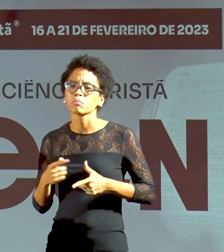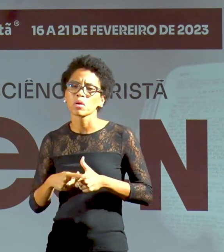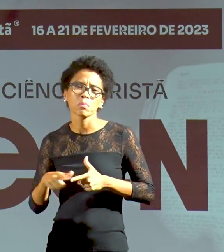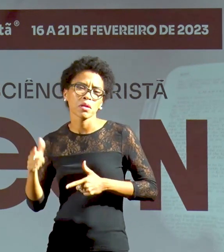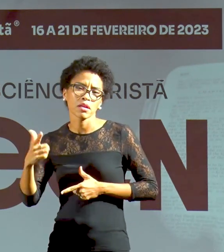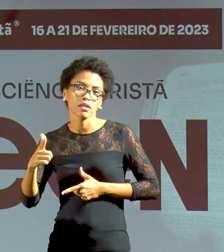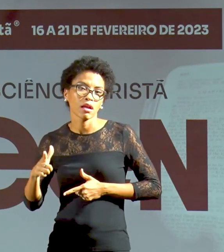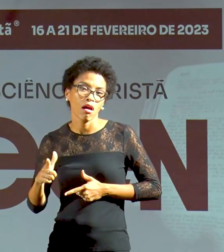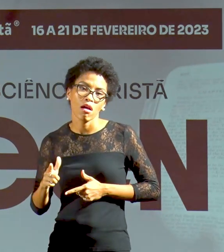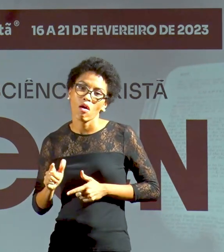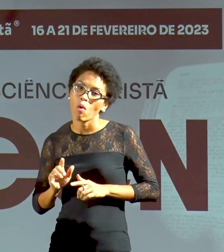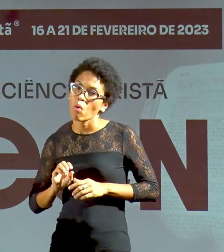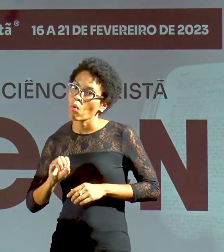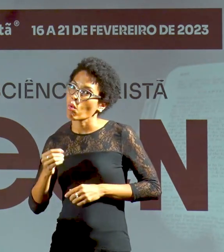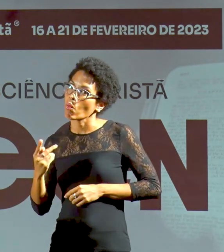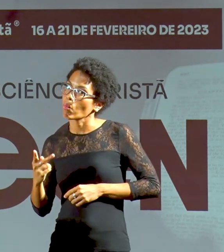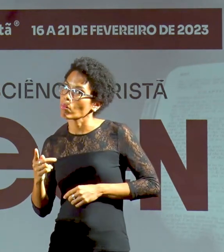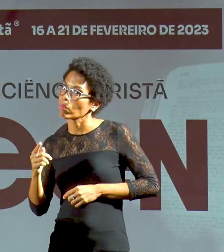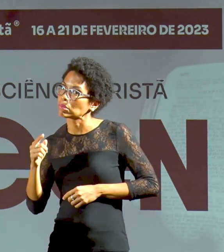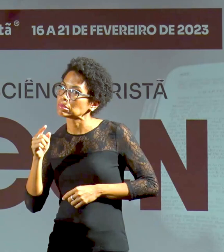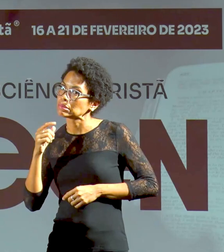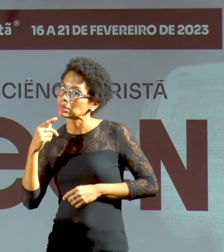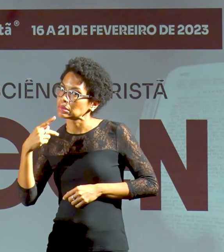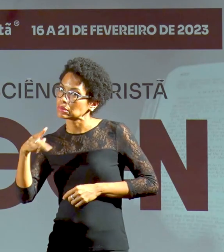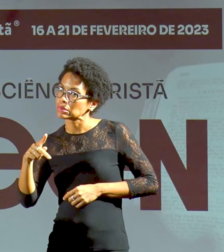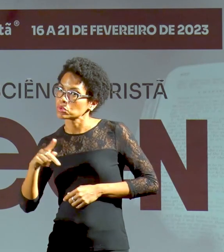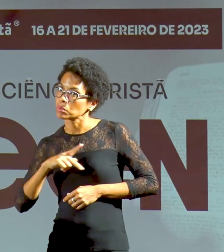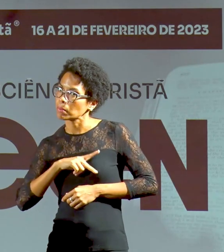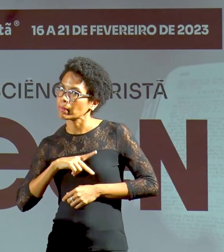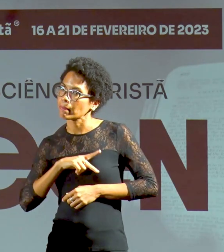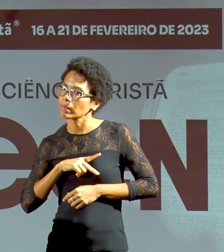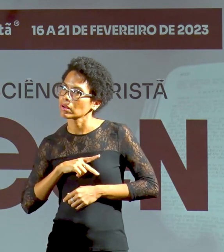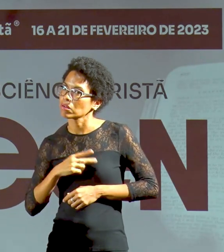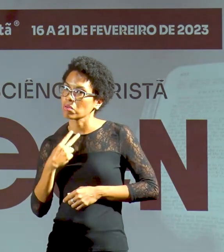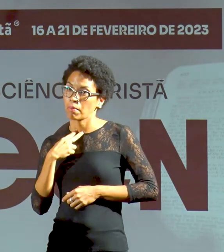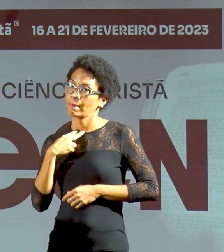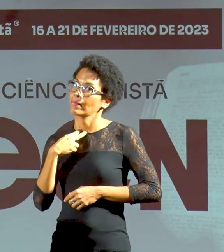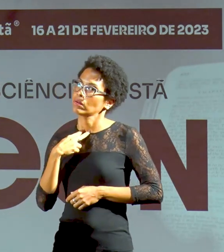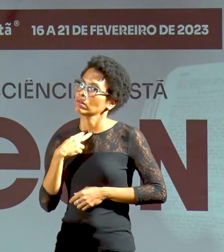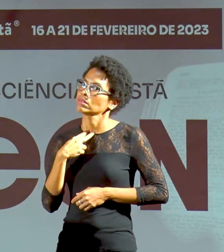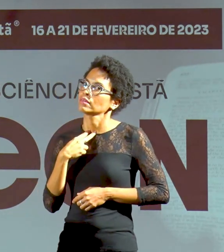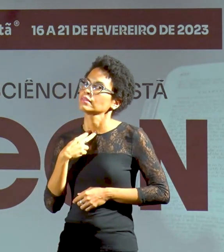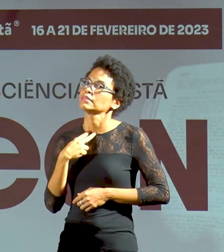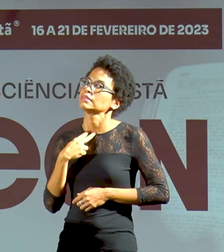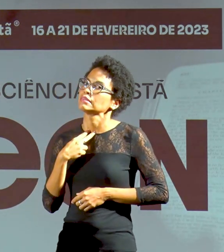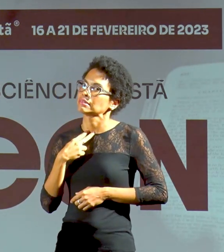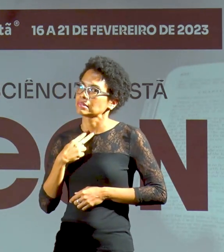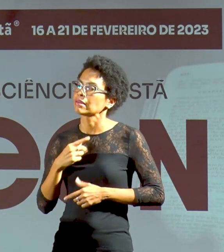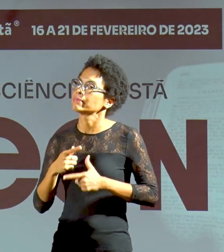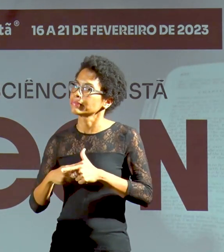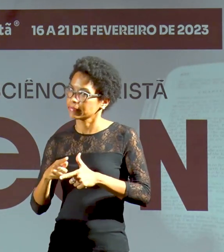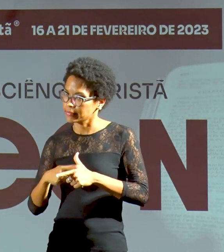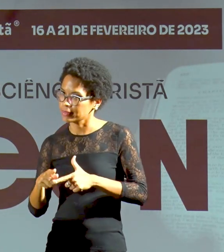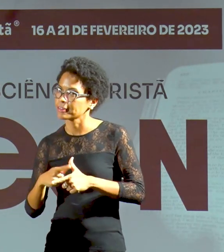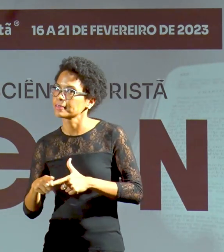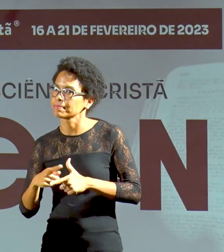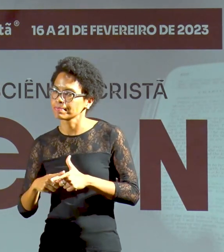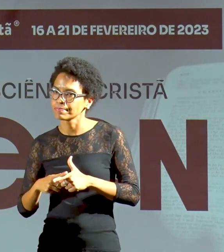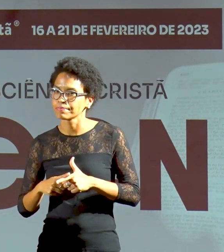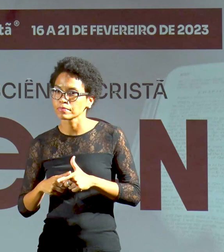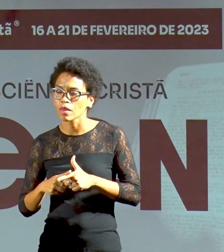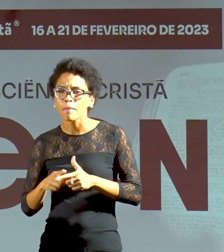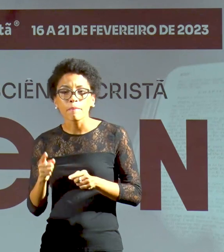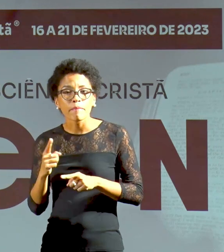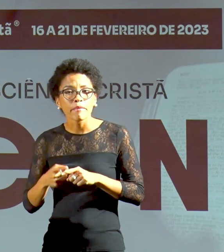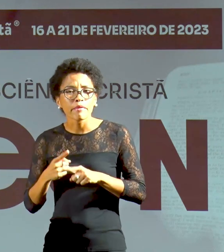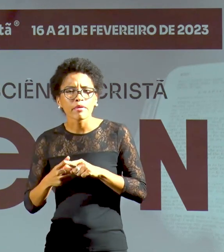seja ilícita sim porque a Bíblia nos diz que há muitas paixões na